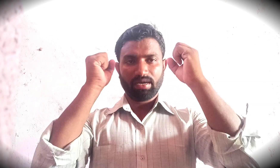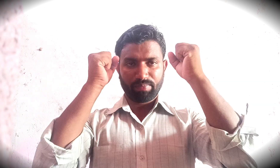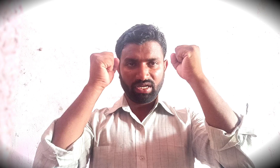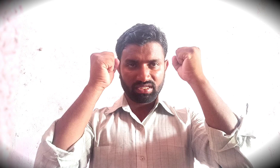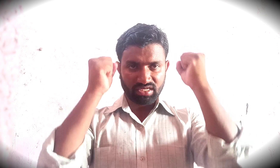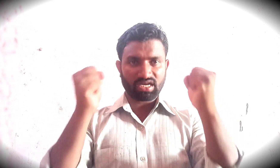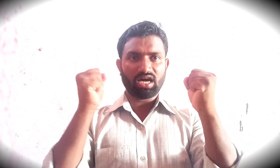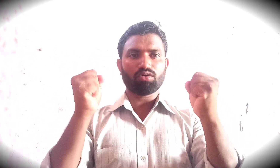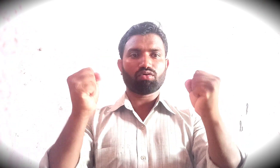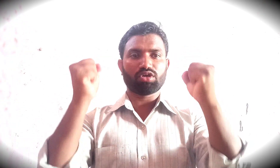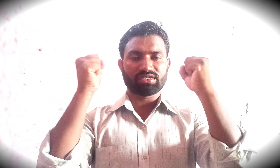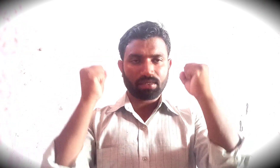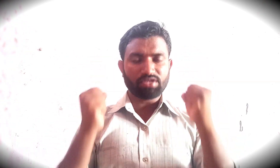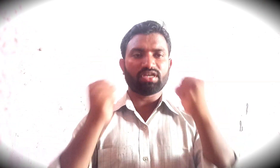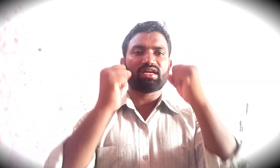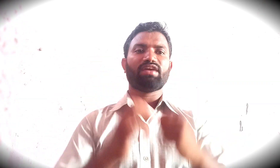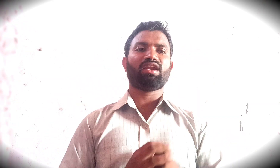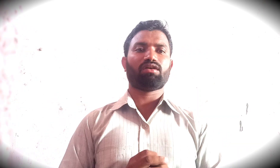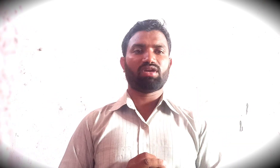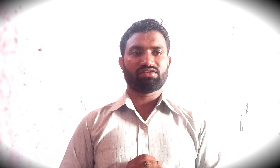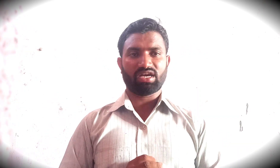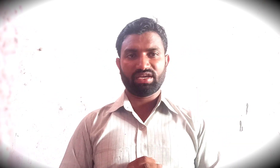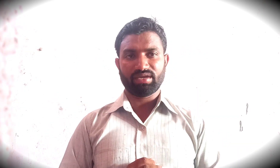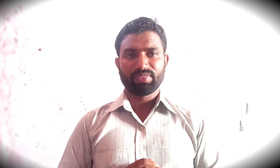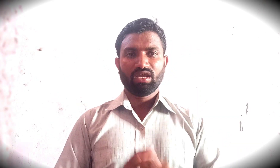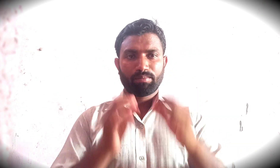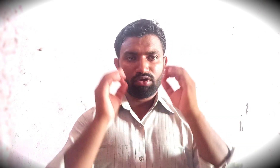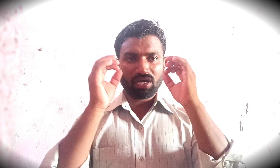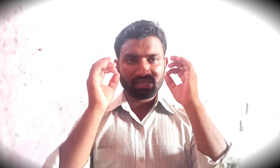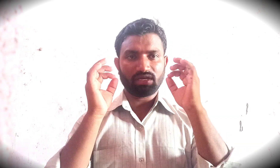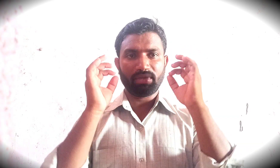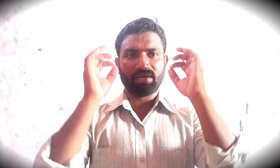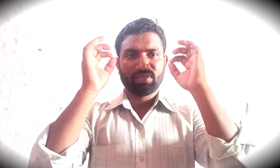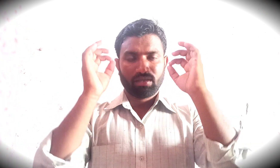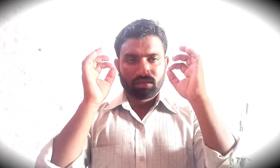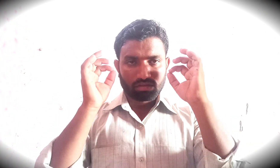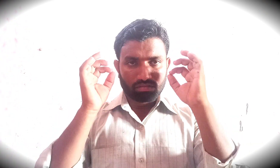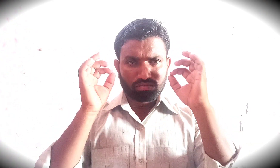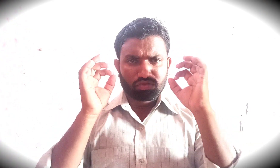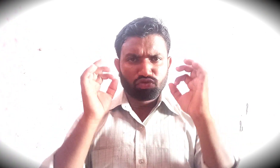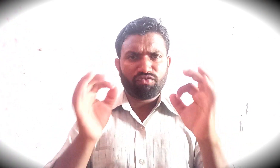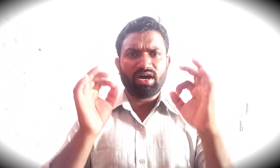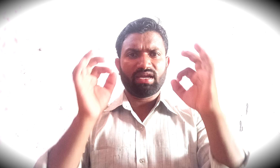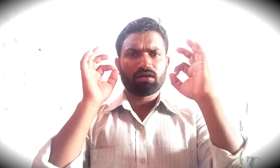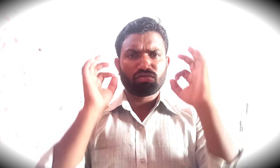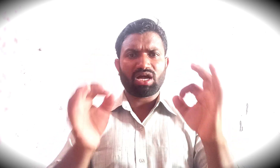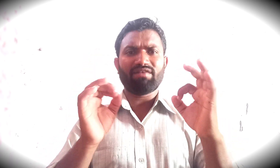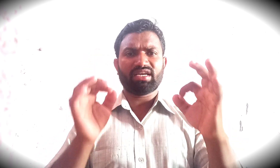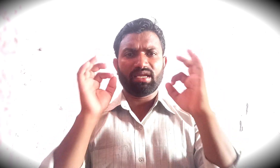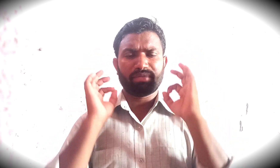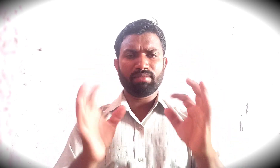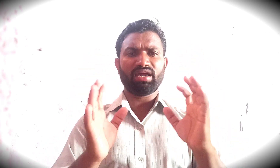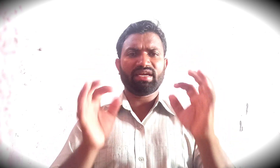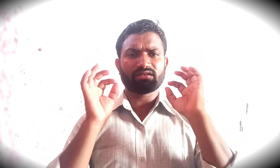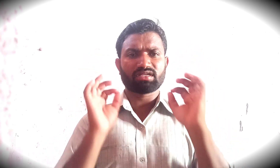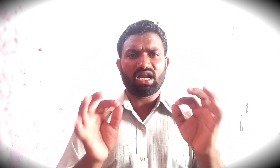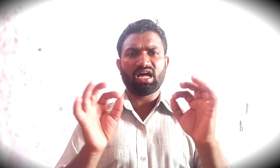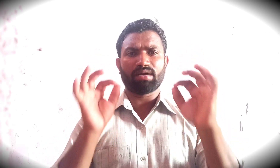अपने अधिकारों की समझ रखने वाला होना चाहिए। प्रियो, आज हमें तूफान, रुकावटें, बीमारियां, श्राप,